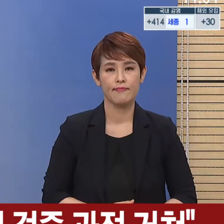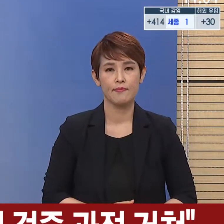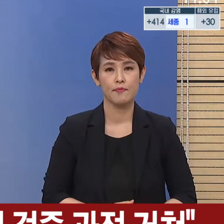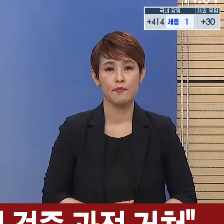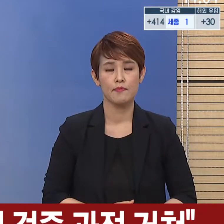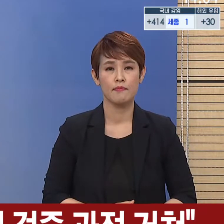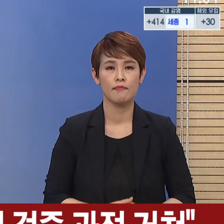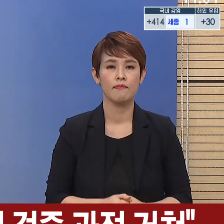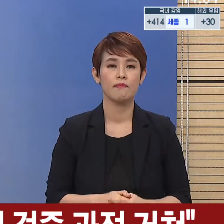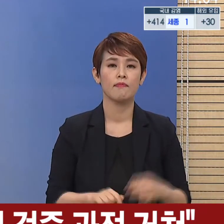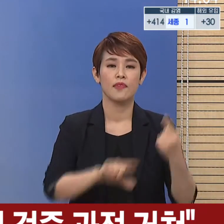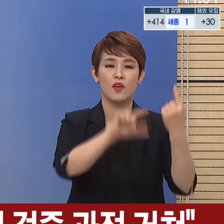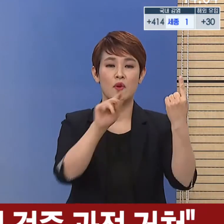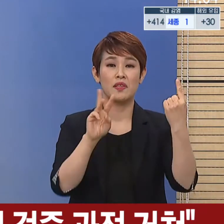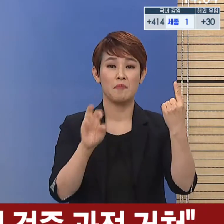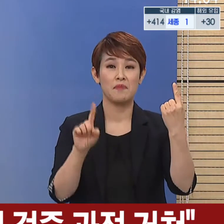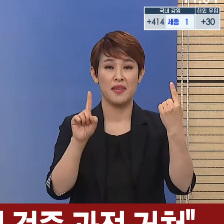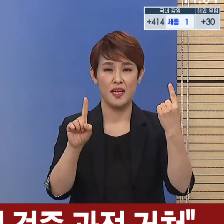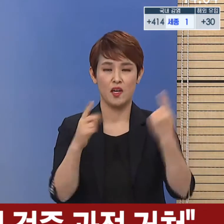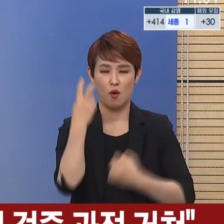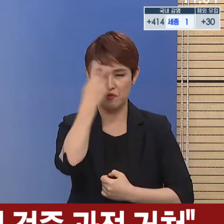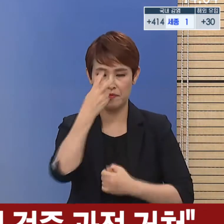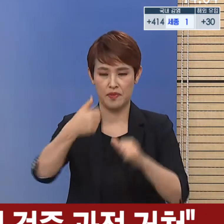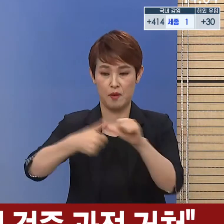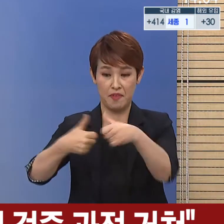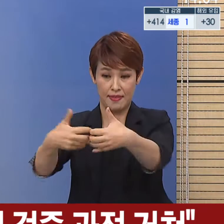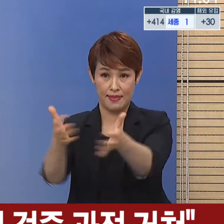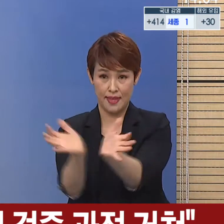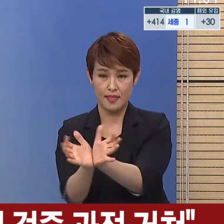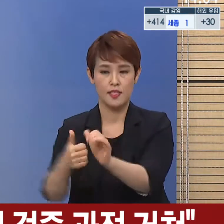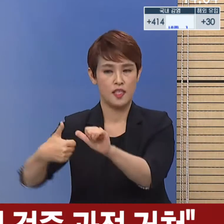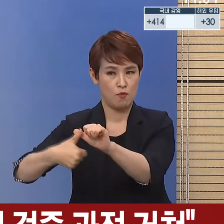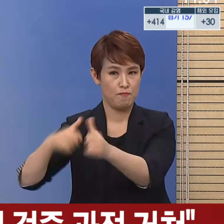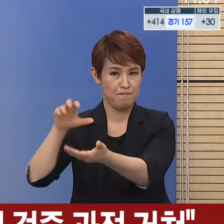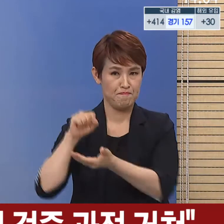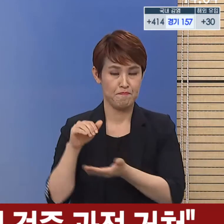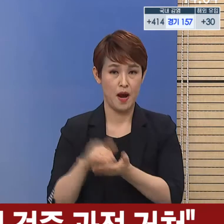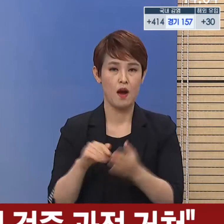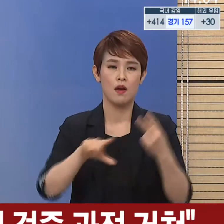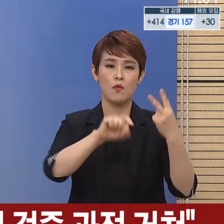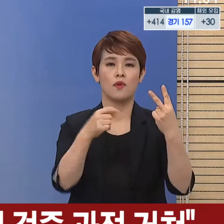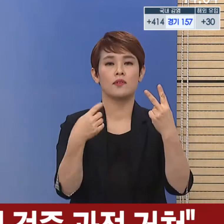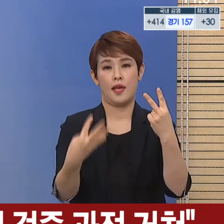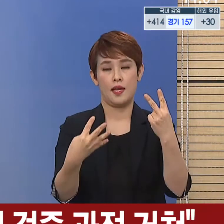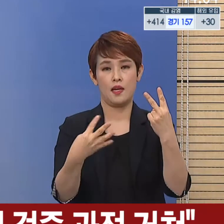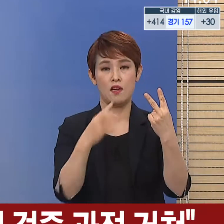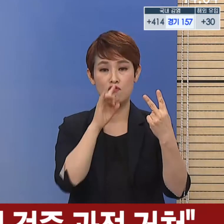그동안 1월 31일 검증자문단의 자문과 2월 4일